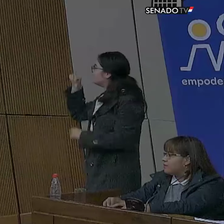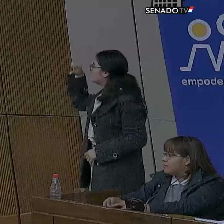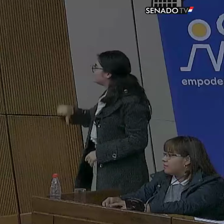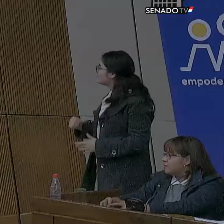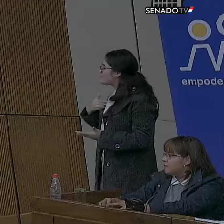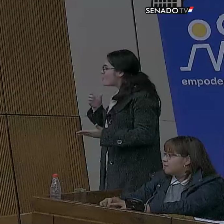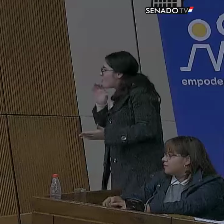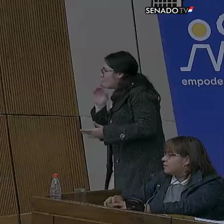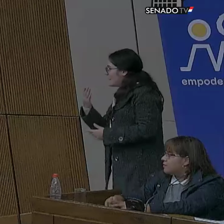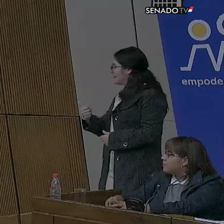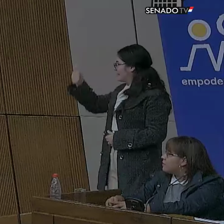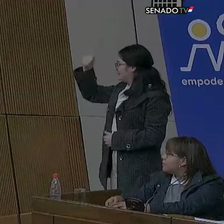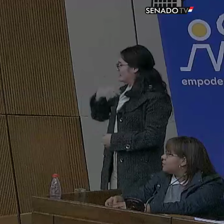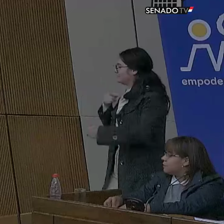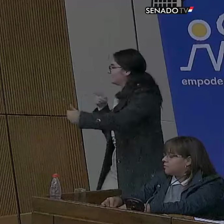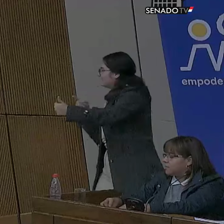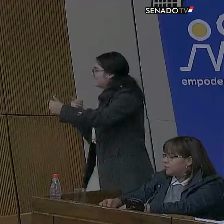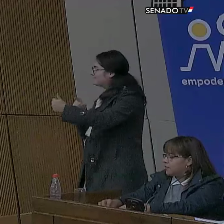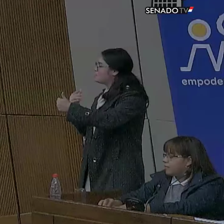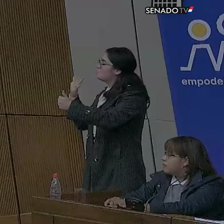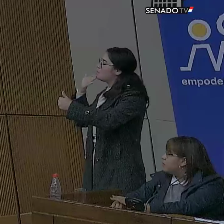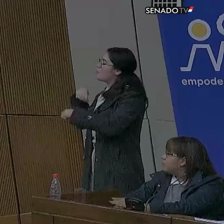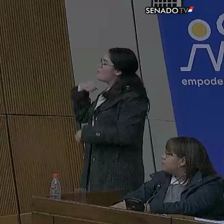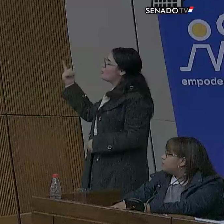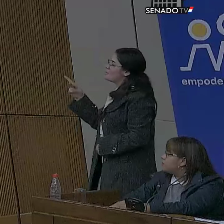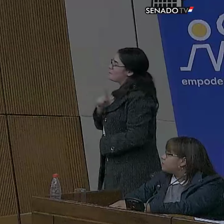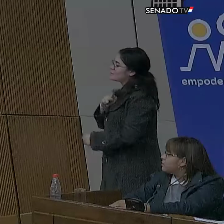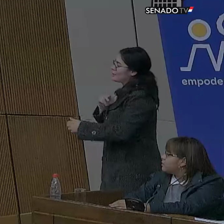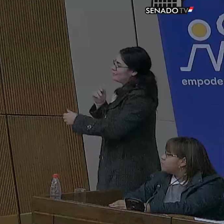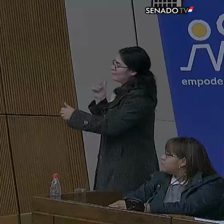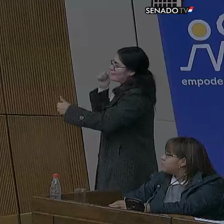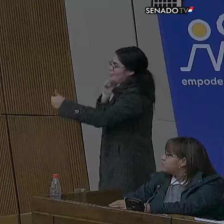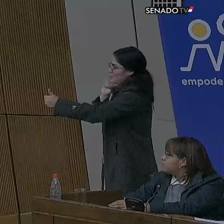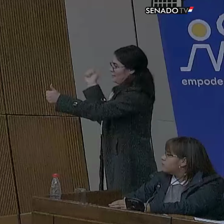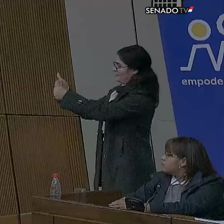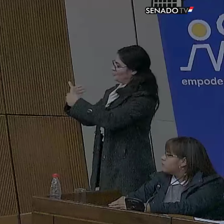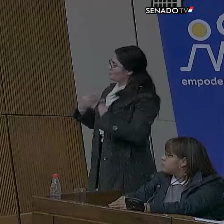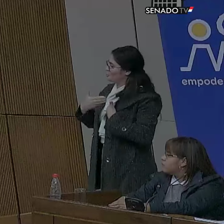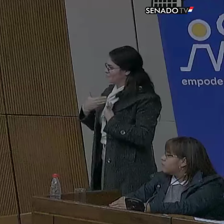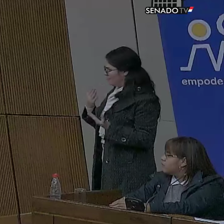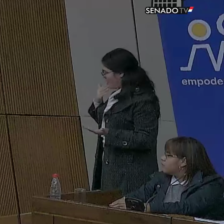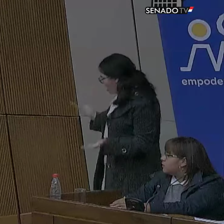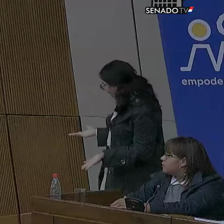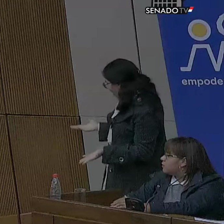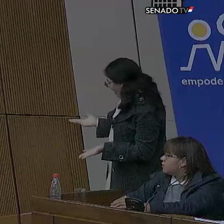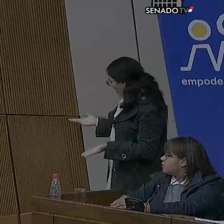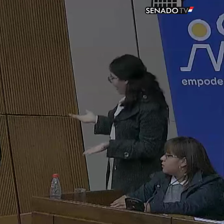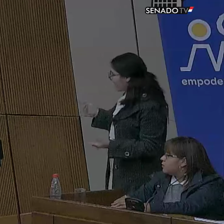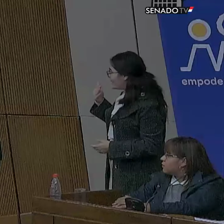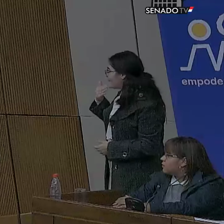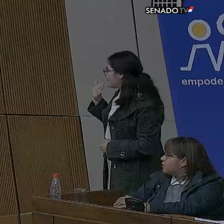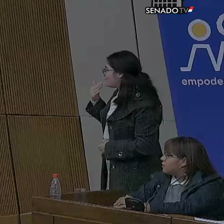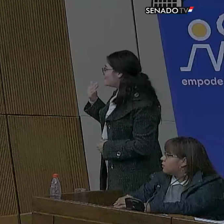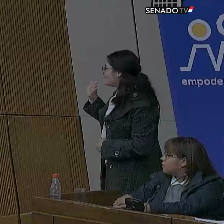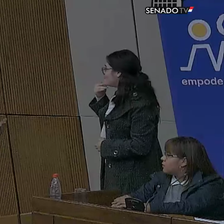orgullosa. Entonces, ella no sabía cómo acercarse contigo por el tema que hay muchas actividades. Entonces, hay otra persona que se acercó a vos